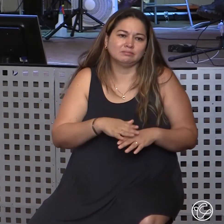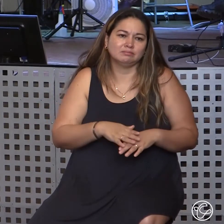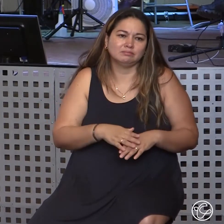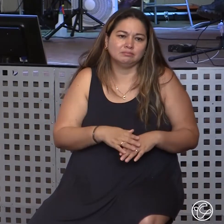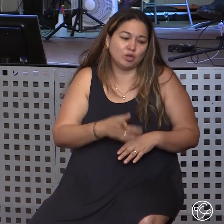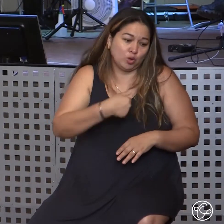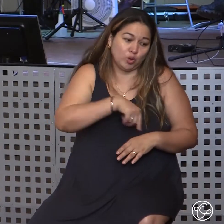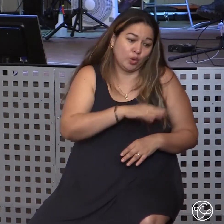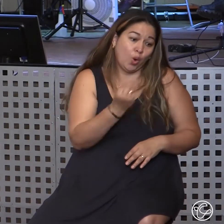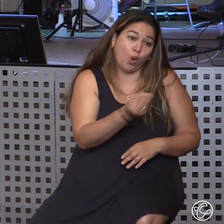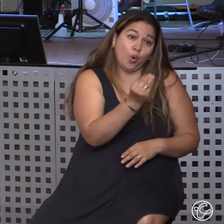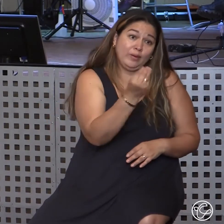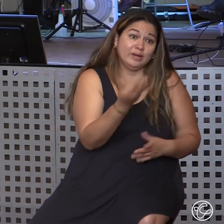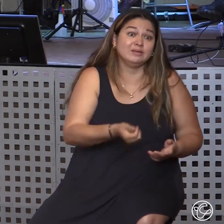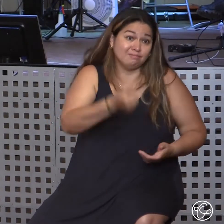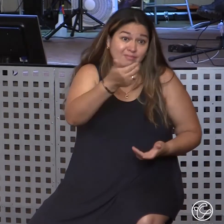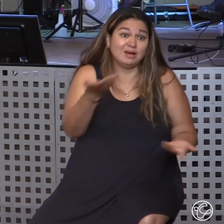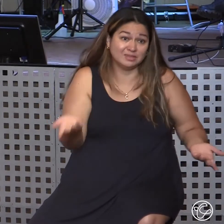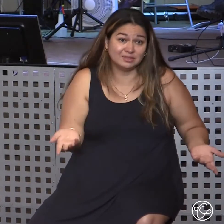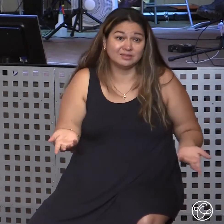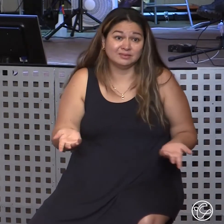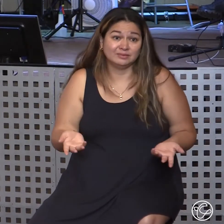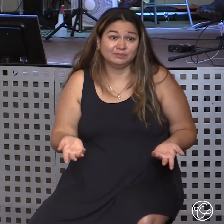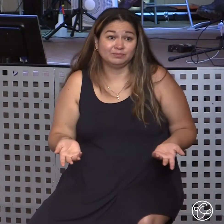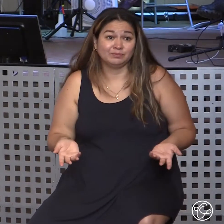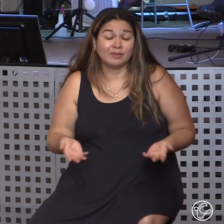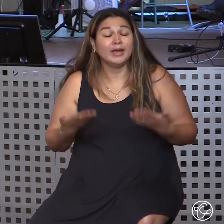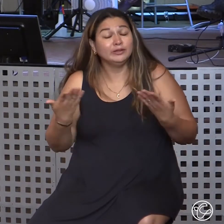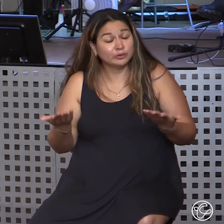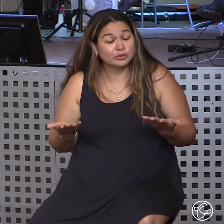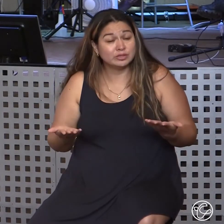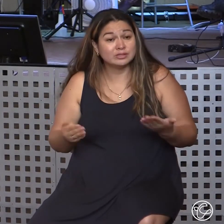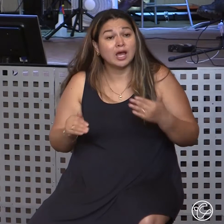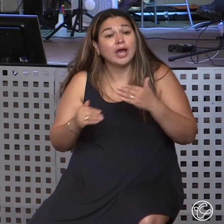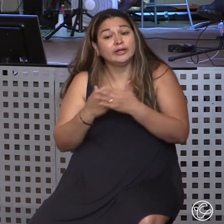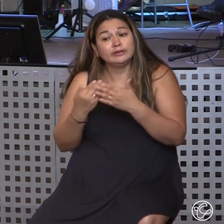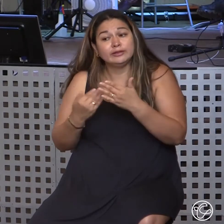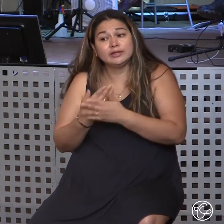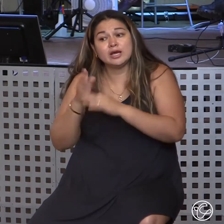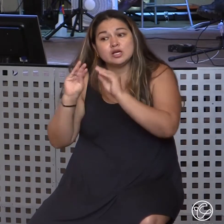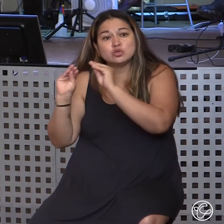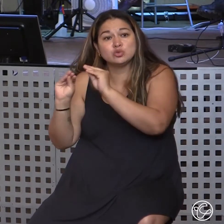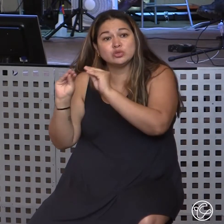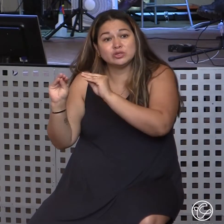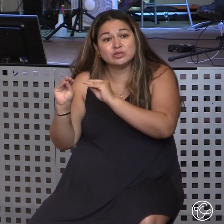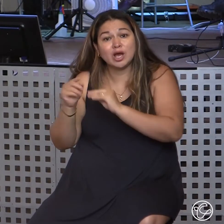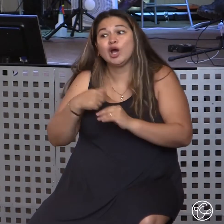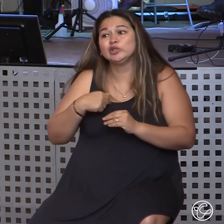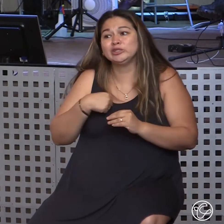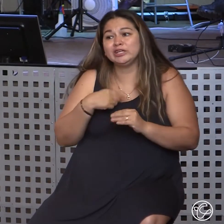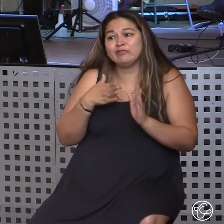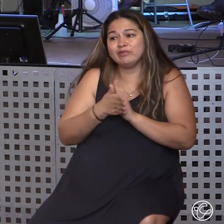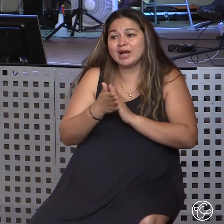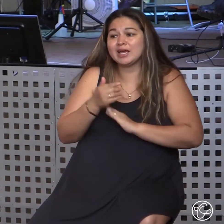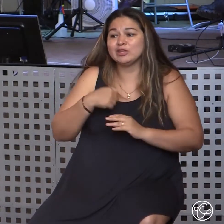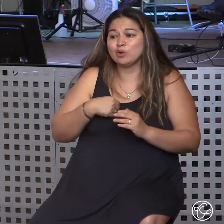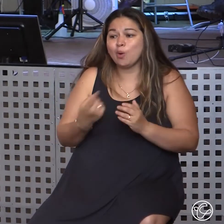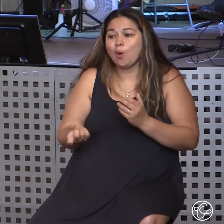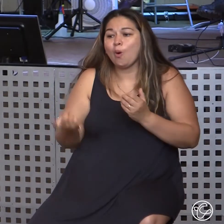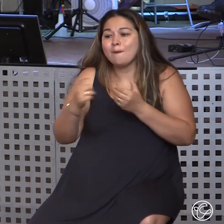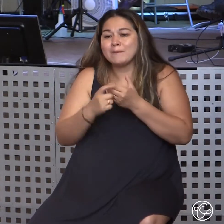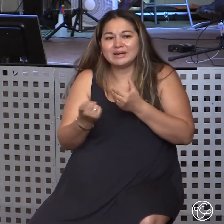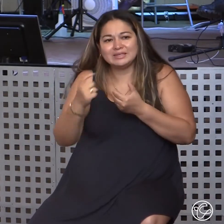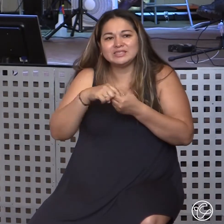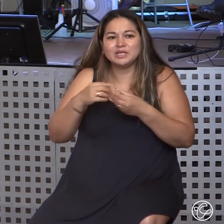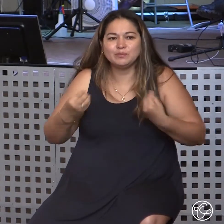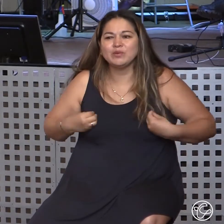Han vivido más que yo. Y por lo tanto, sus días, yo participo de ellos también. Como poco voy